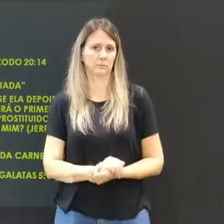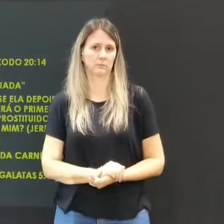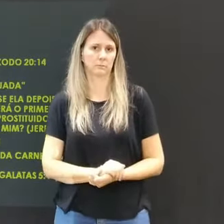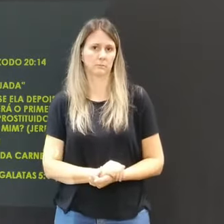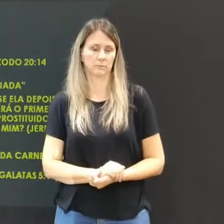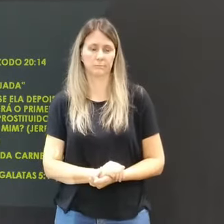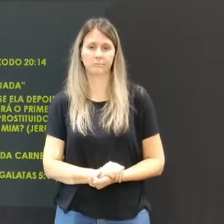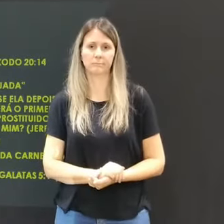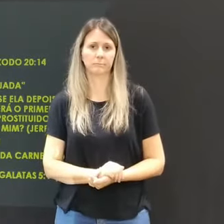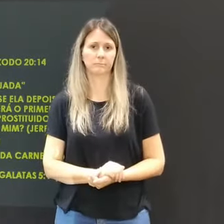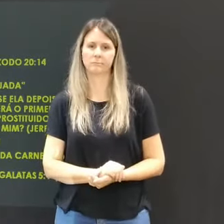seja uma boa pessoa.